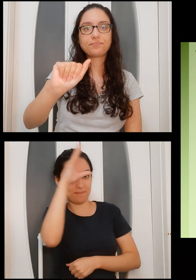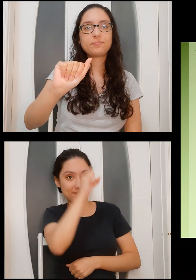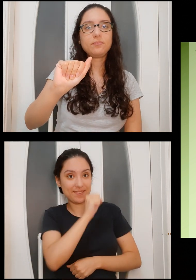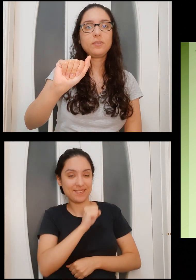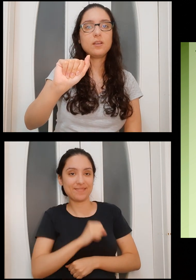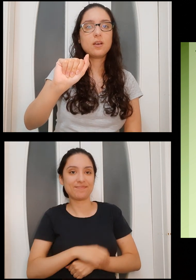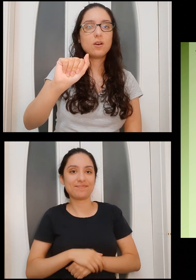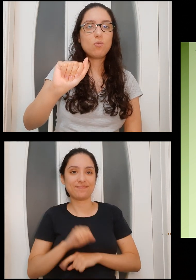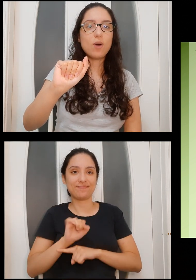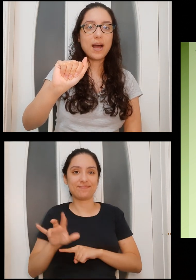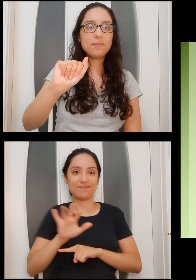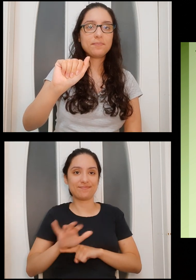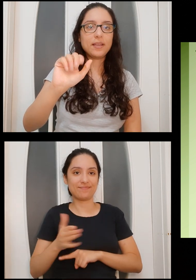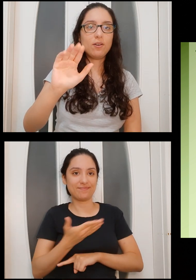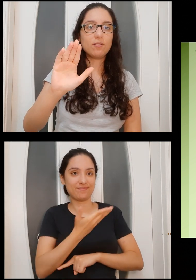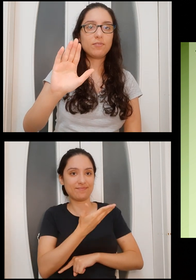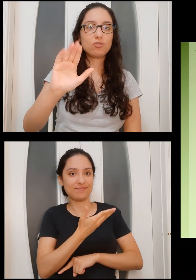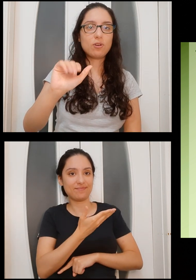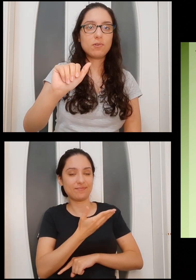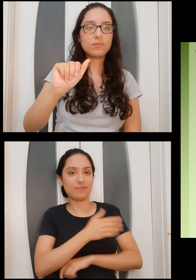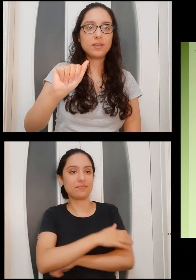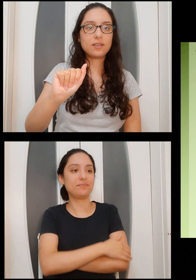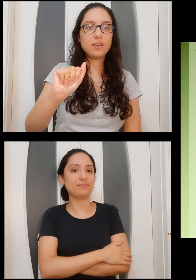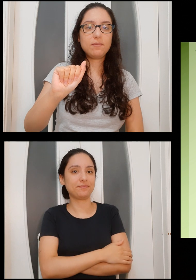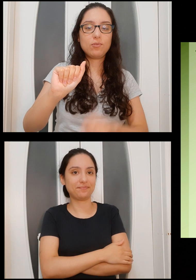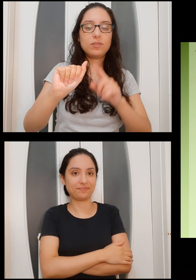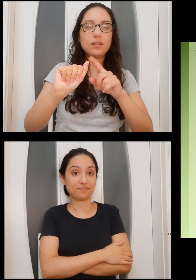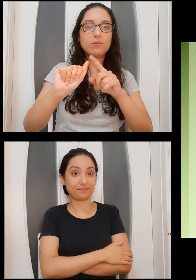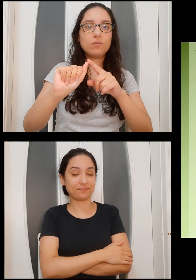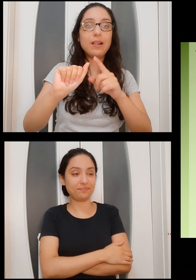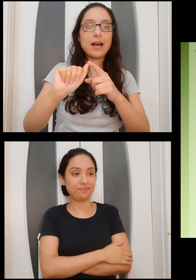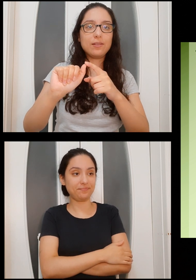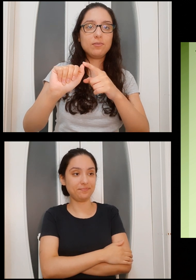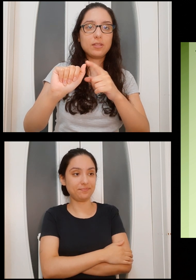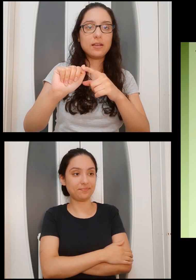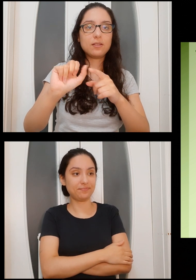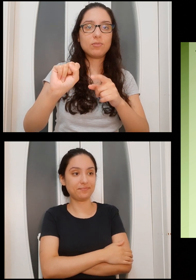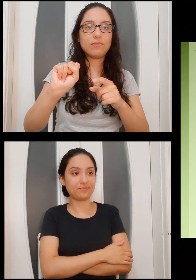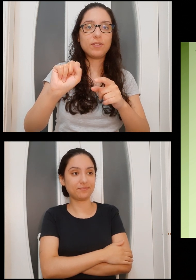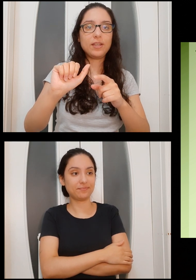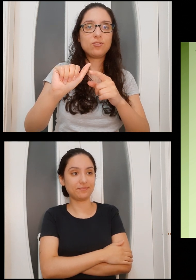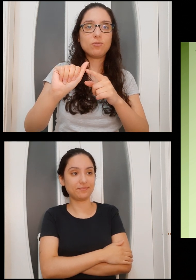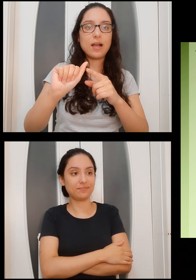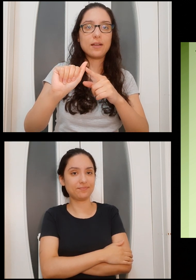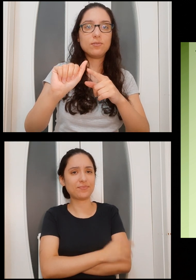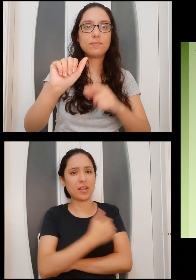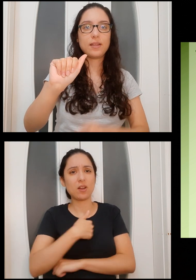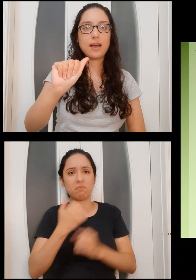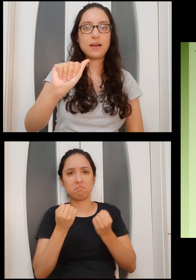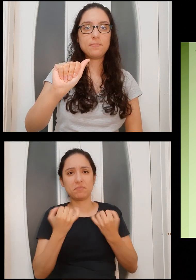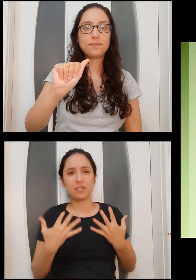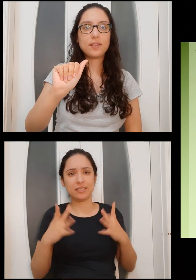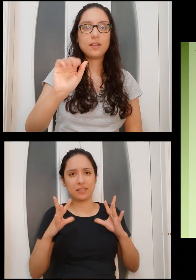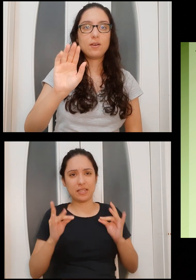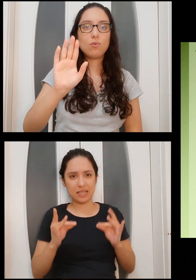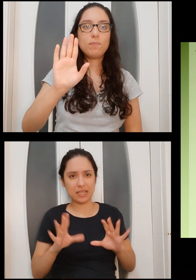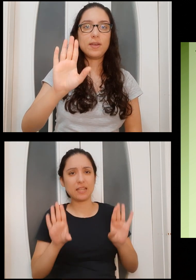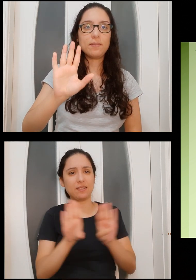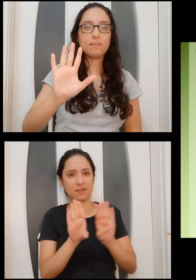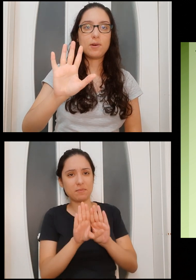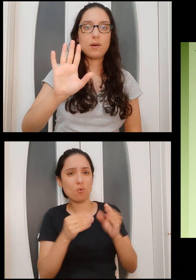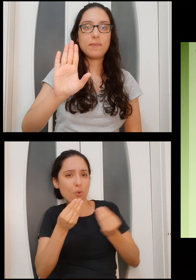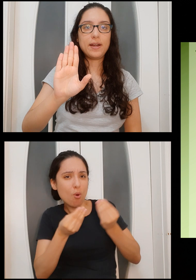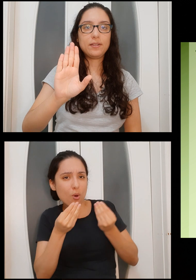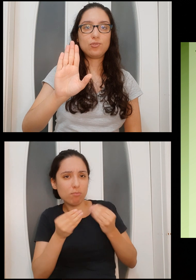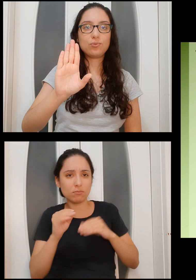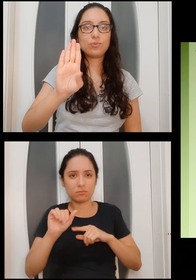bom? O A, né, ó, fechou a mãozinha aqui, o dedão do lado, tá? Não na frente, do lado, A. O